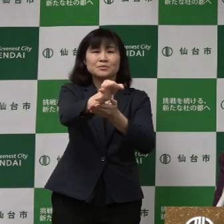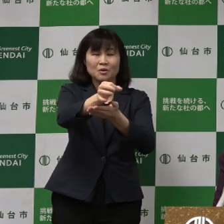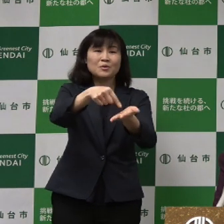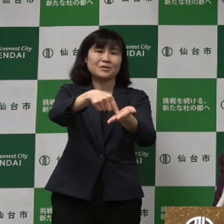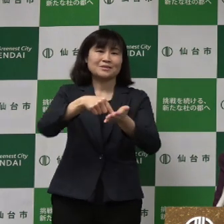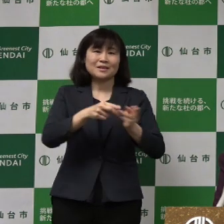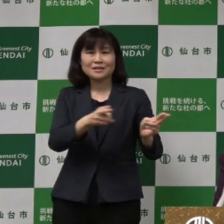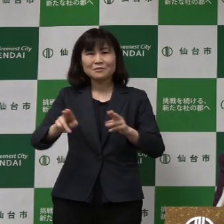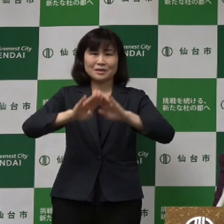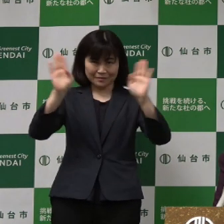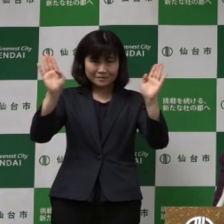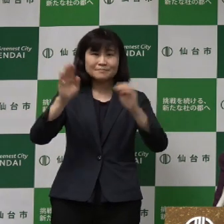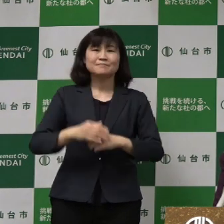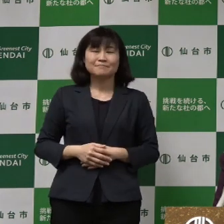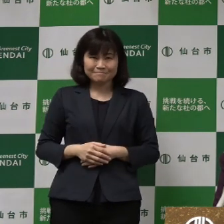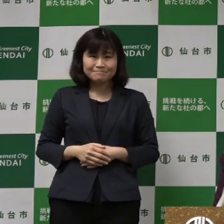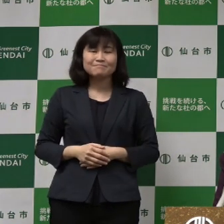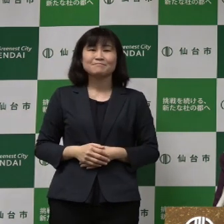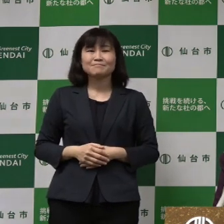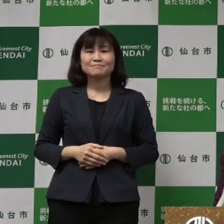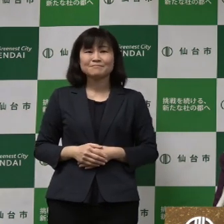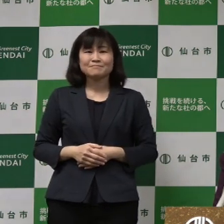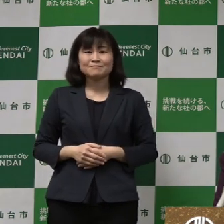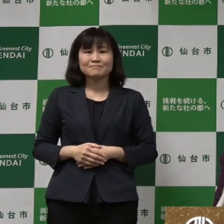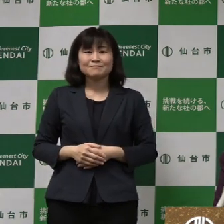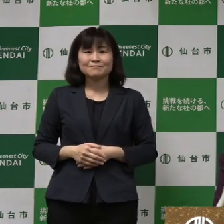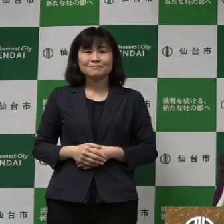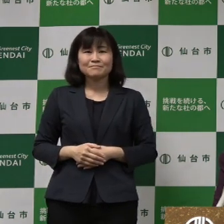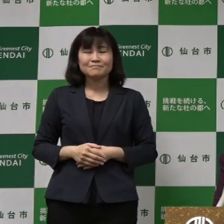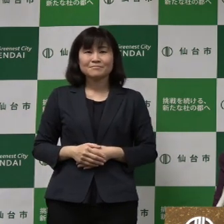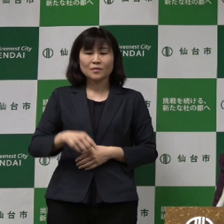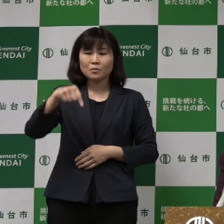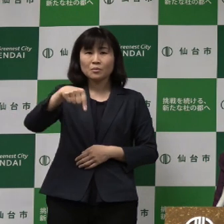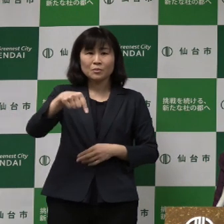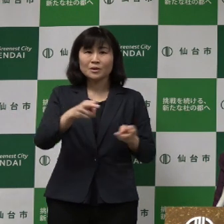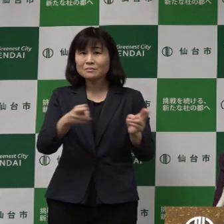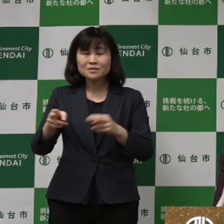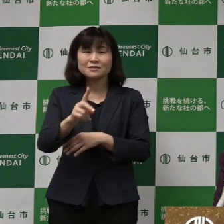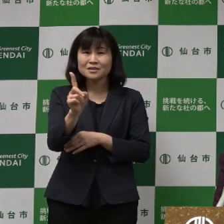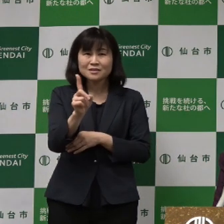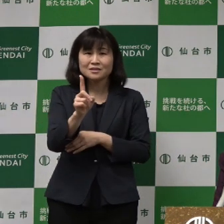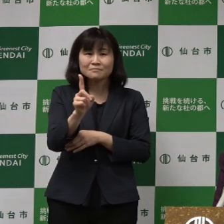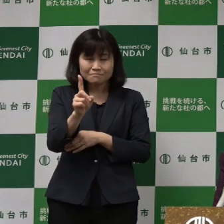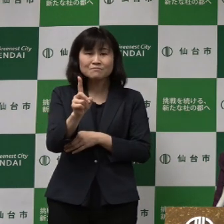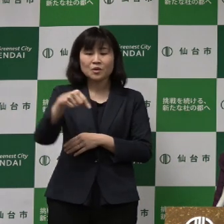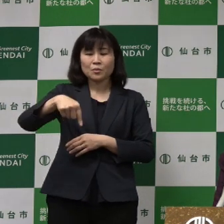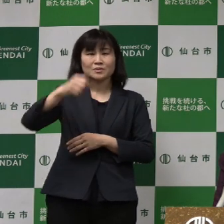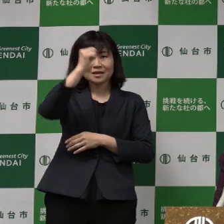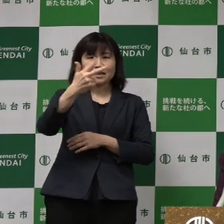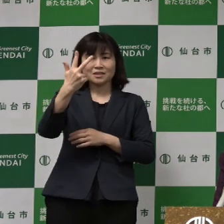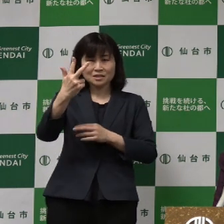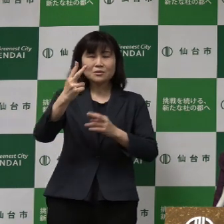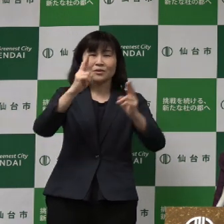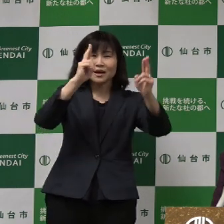を開始いたしますので、お知らせをいたします。この給付金は、市内中小事業